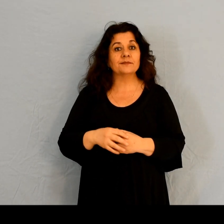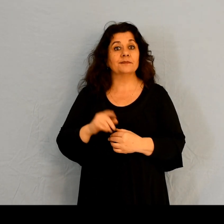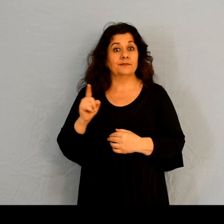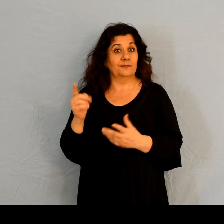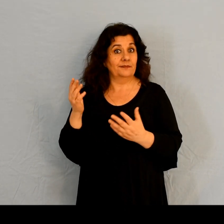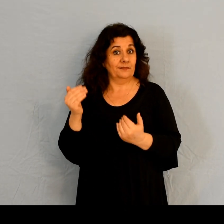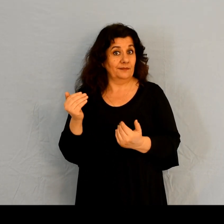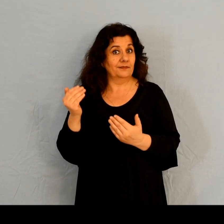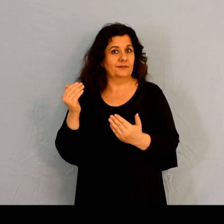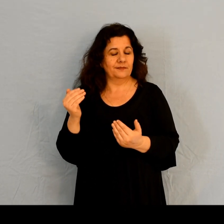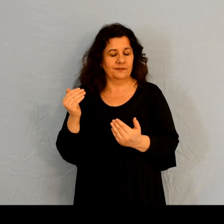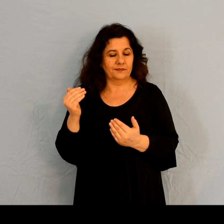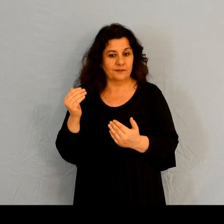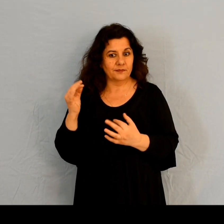Sous l'action de l'Esprit,